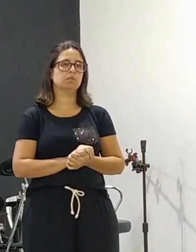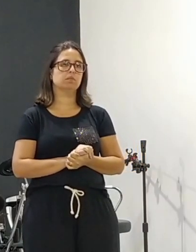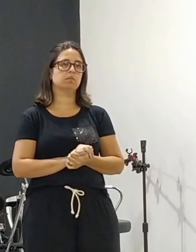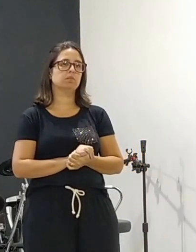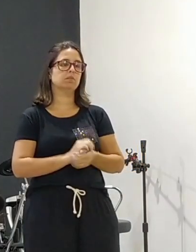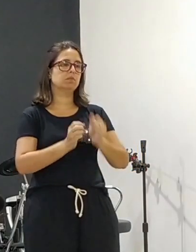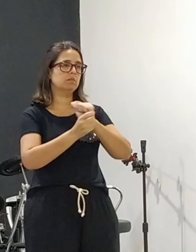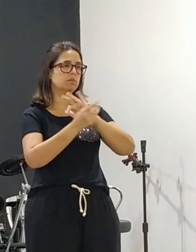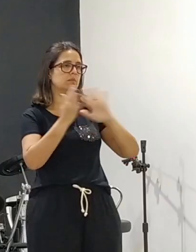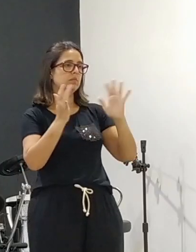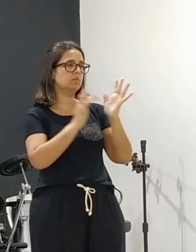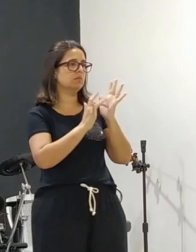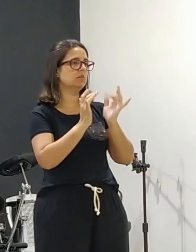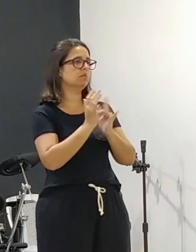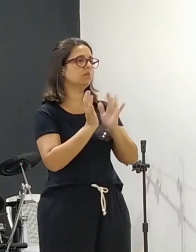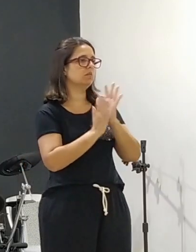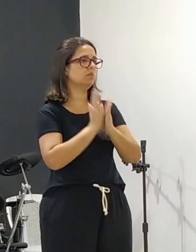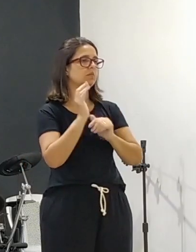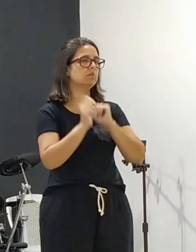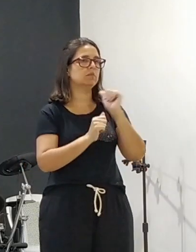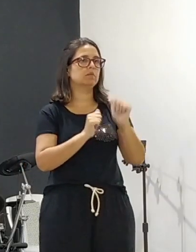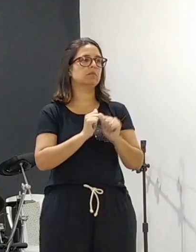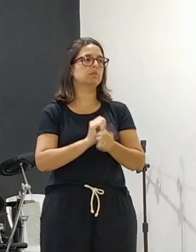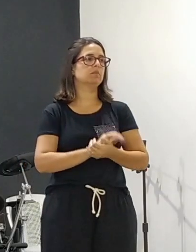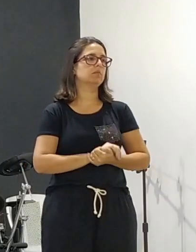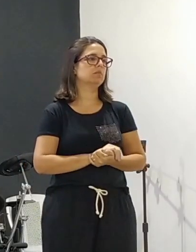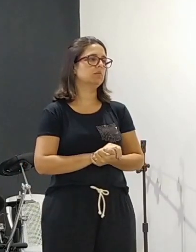Glória a Jesus. Aleluia.